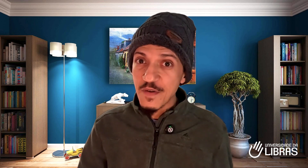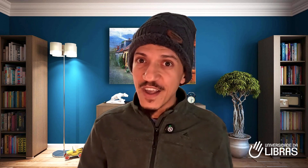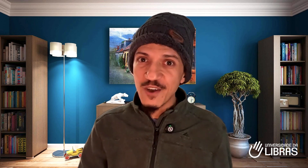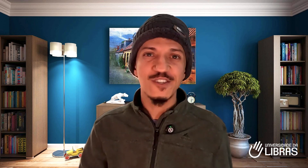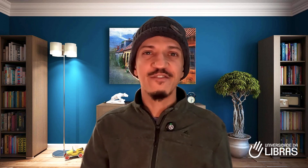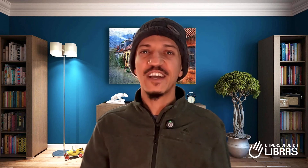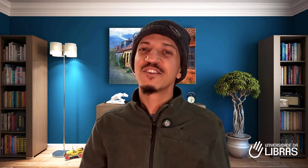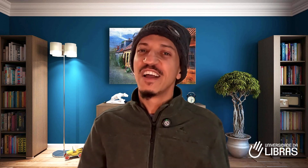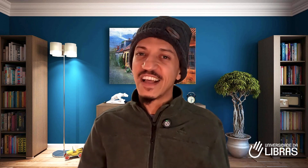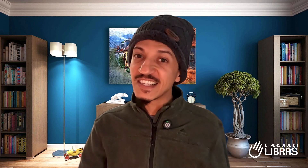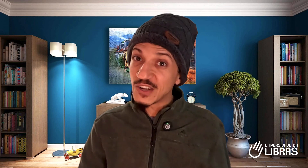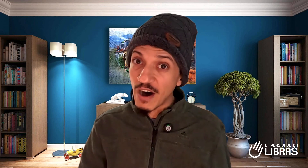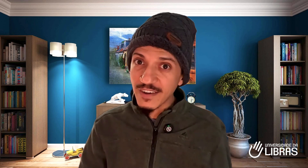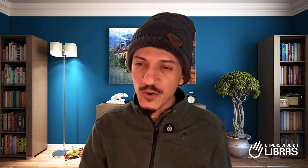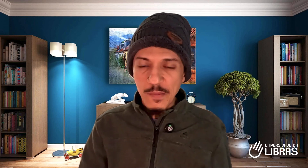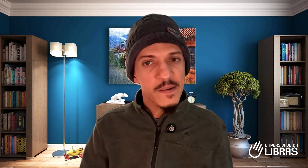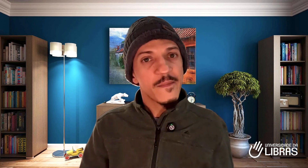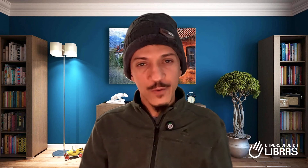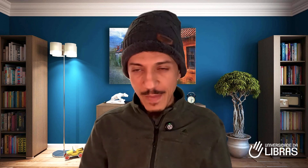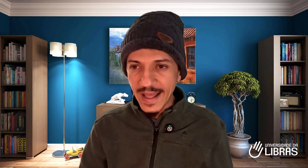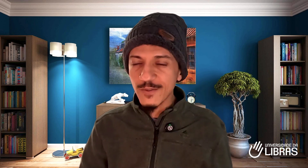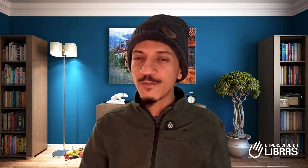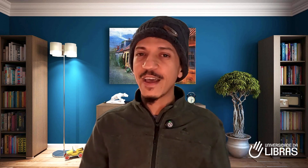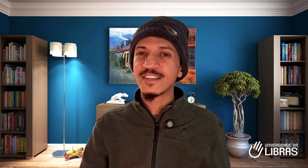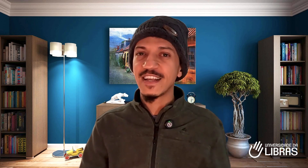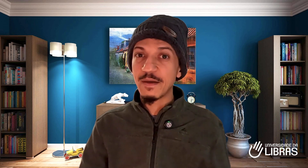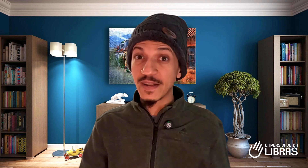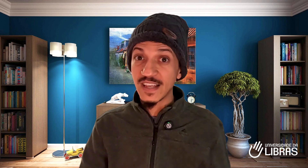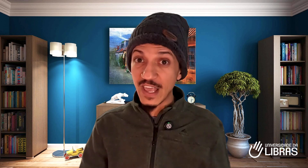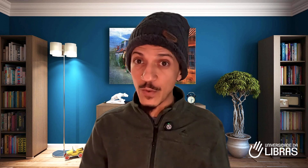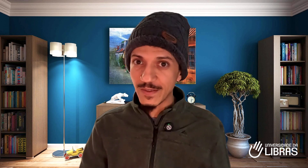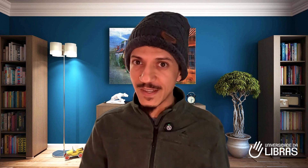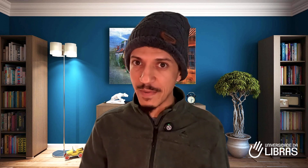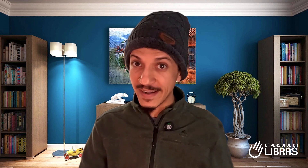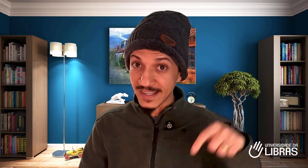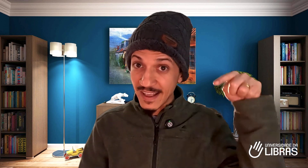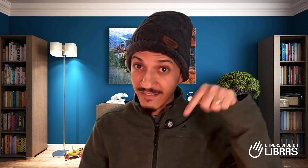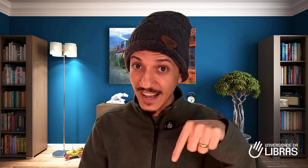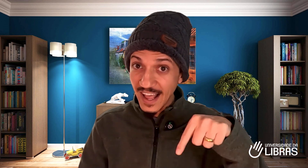e eu te vejo nessa nova turma do método Fluente em Libras em 8 semanas. Vai lá!